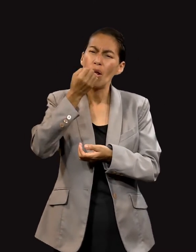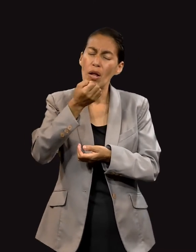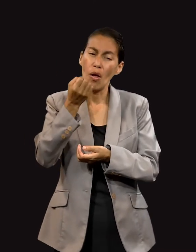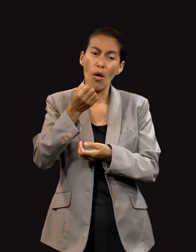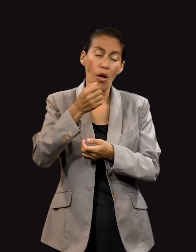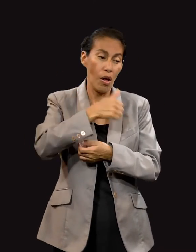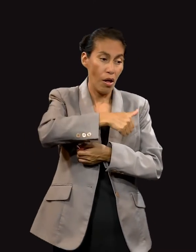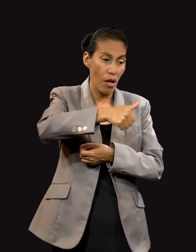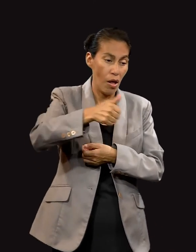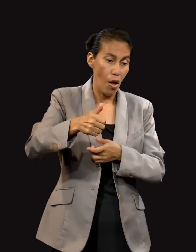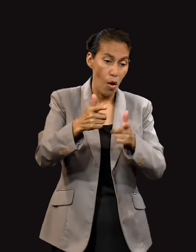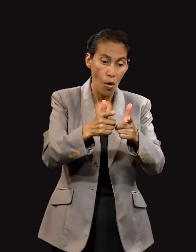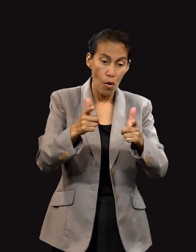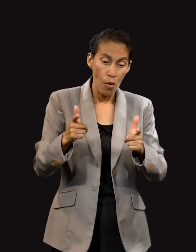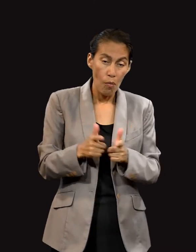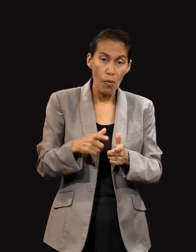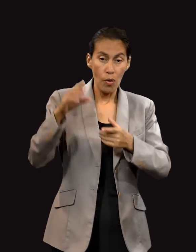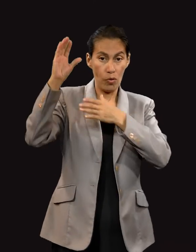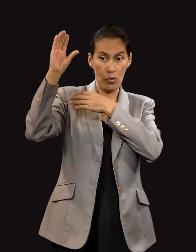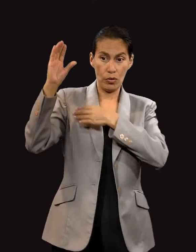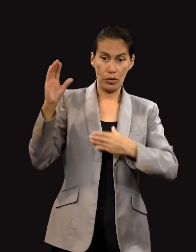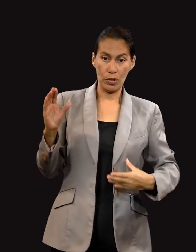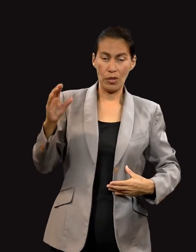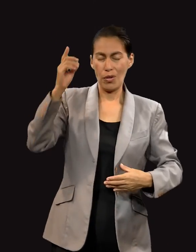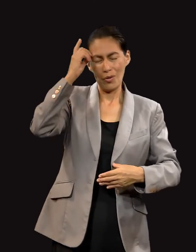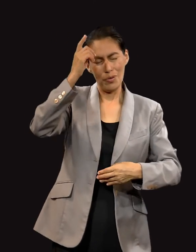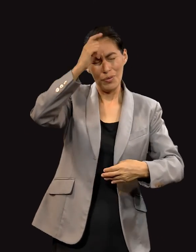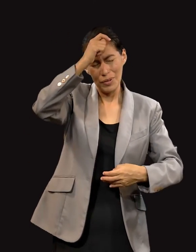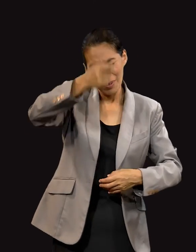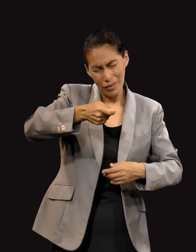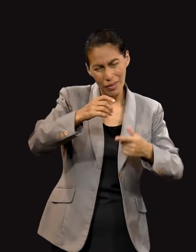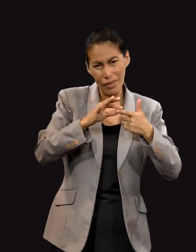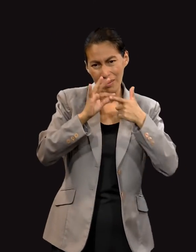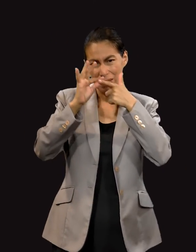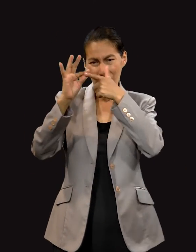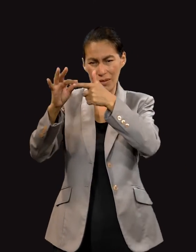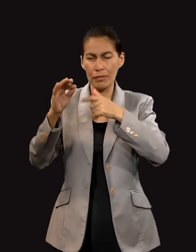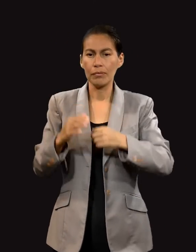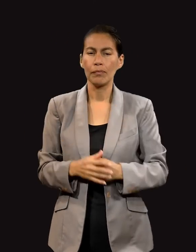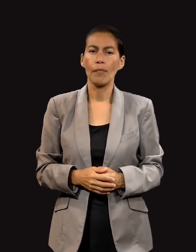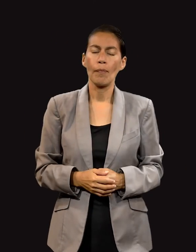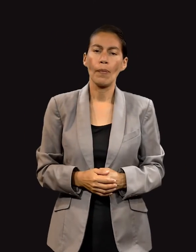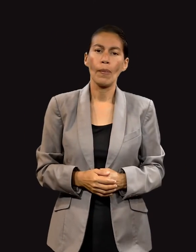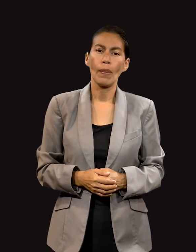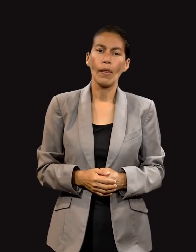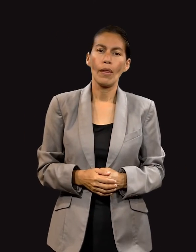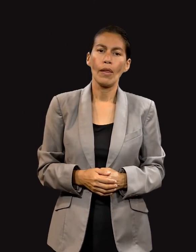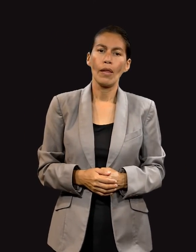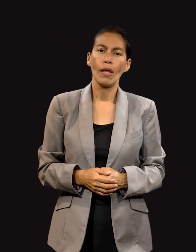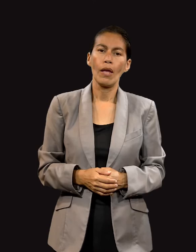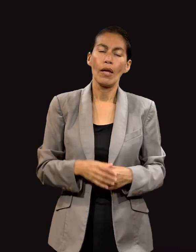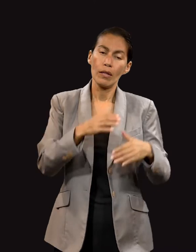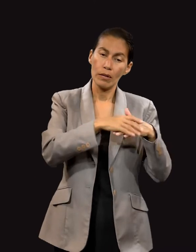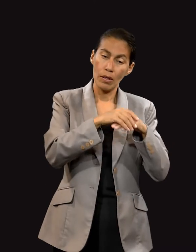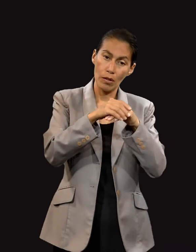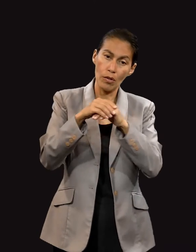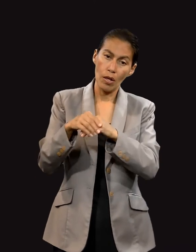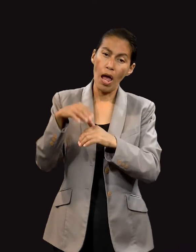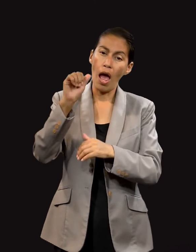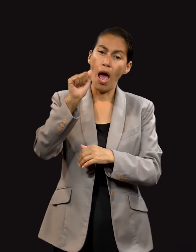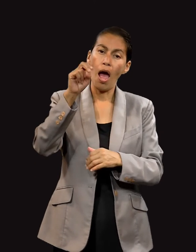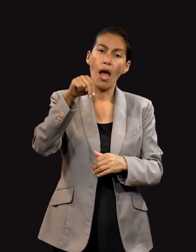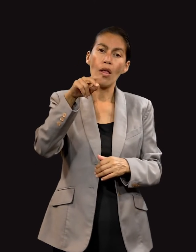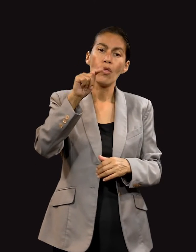clubes de conquistador a nivel mundial que Dios dirija cada dirigente. Amén. Sandra Cubides,